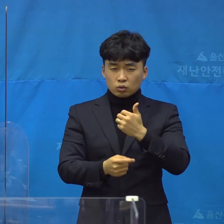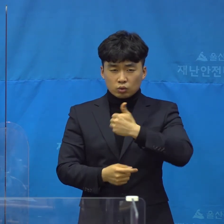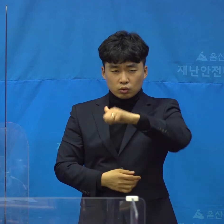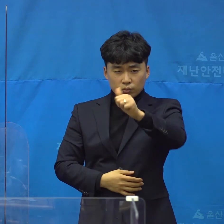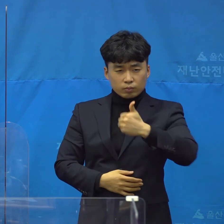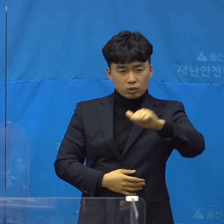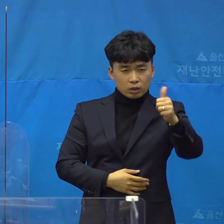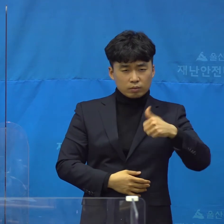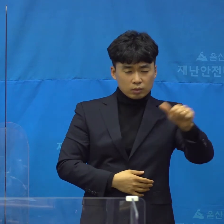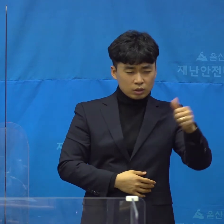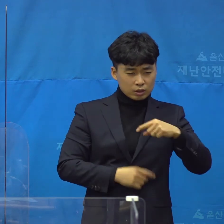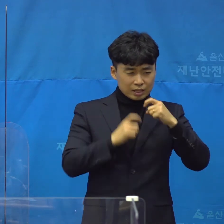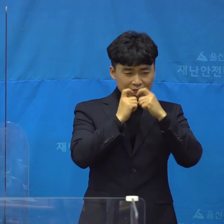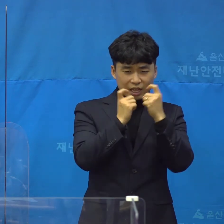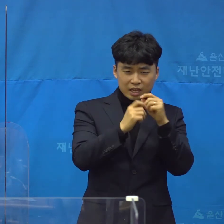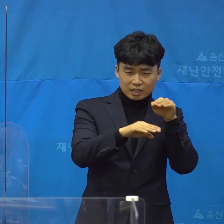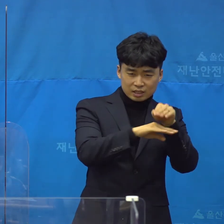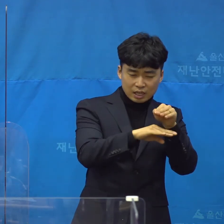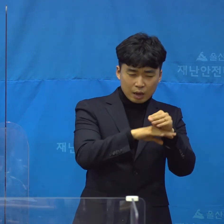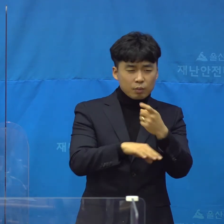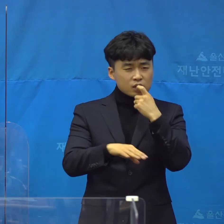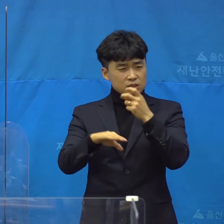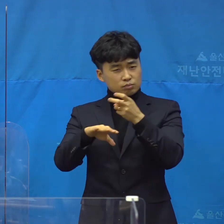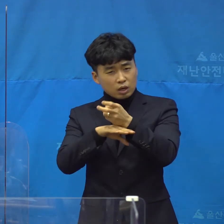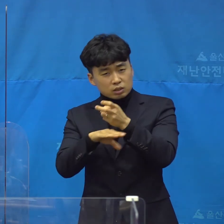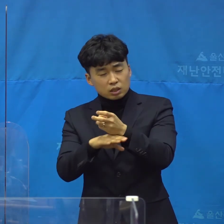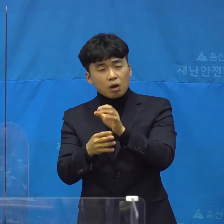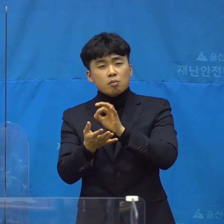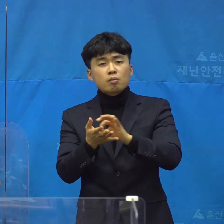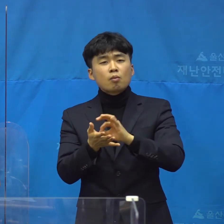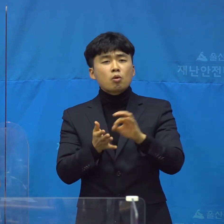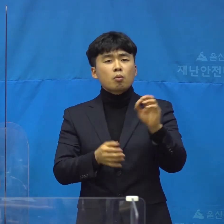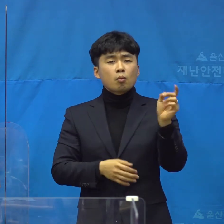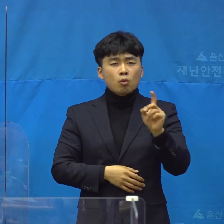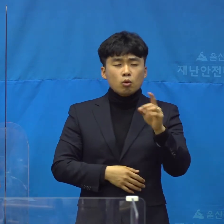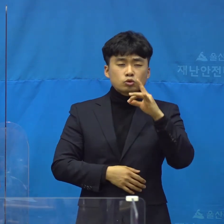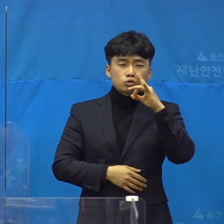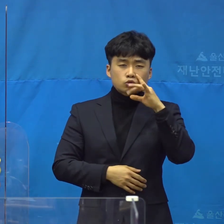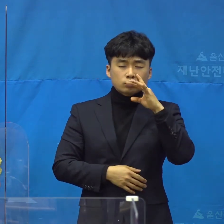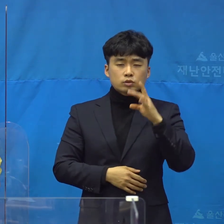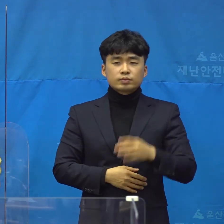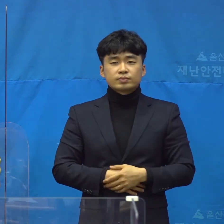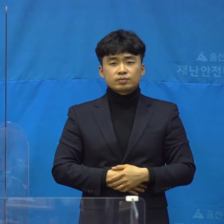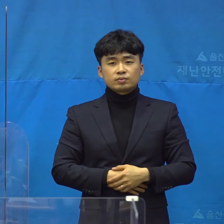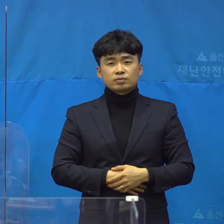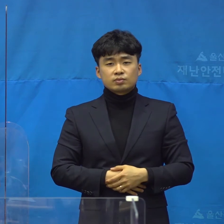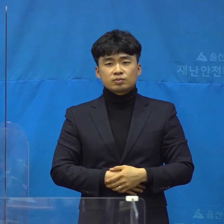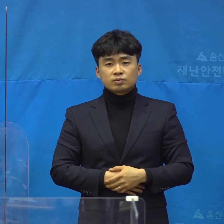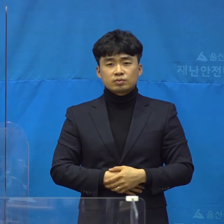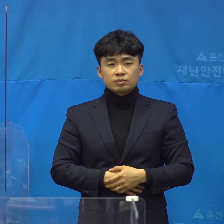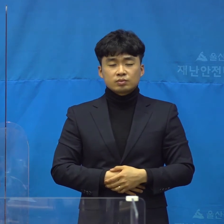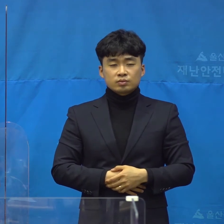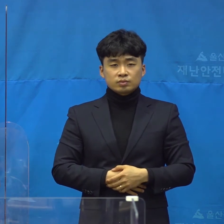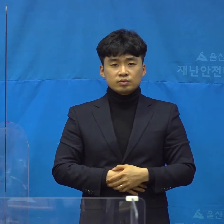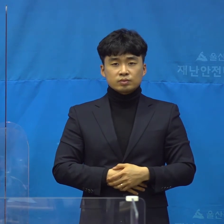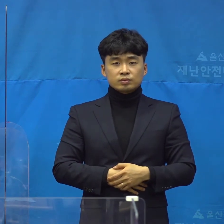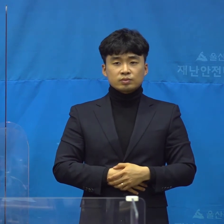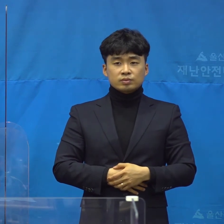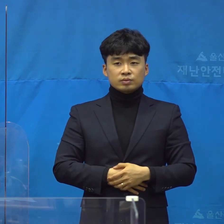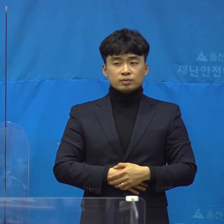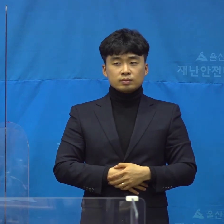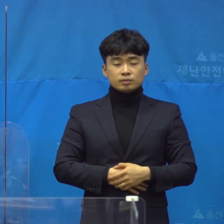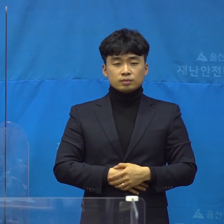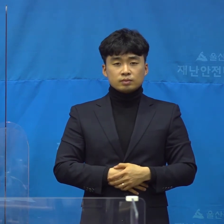갔다 하면서 무슨 뭐 자차라든지 아니면 대중교통을 이용하셨는지 그 부분도 좀 궁금하고요. 그리고 한 가지 더 여쭤볼